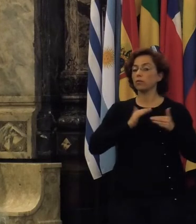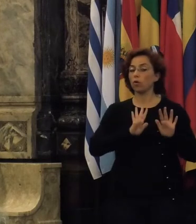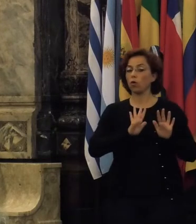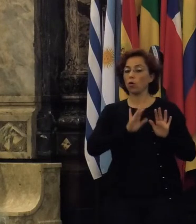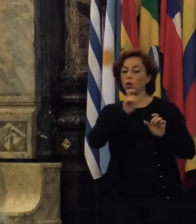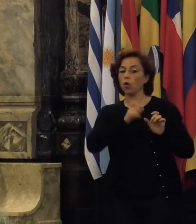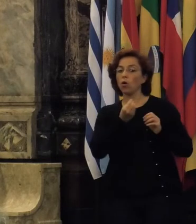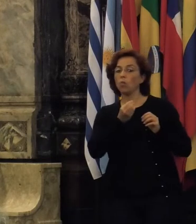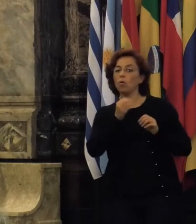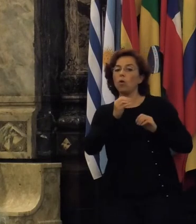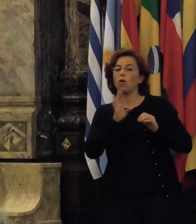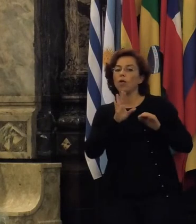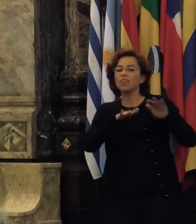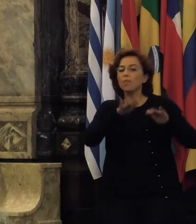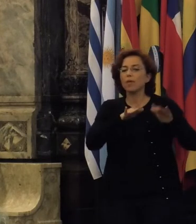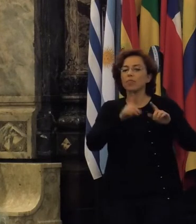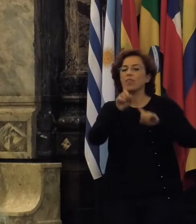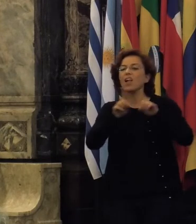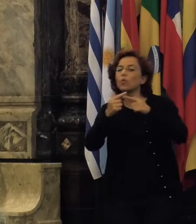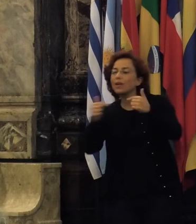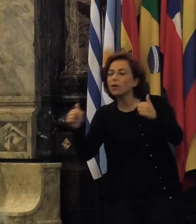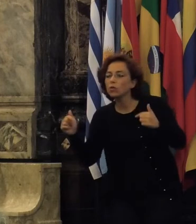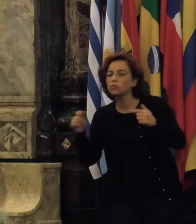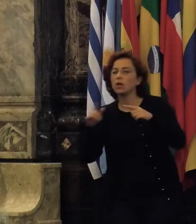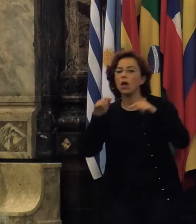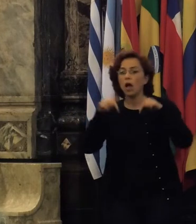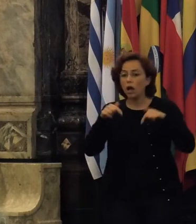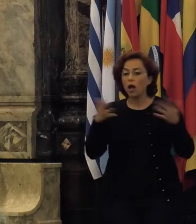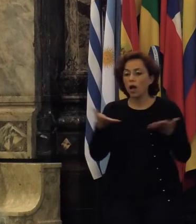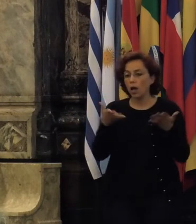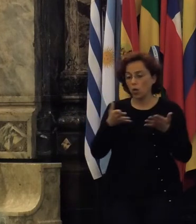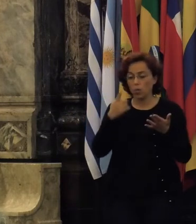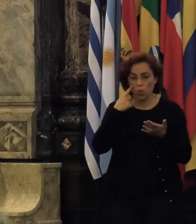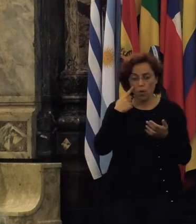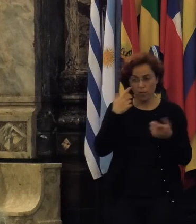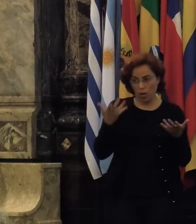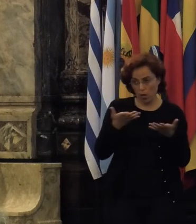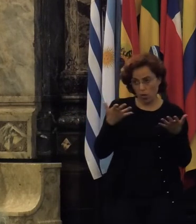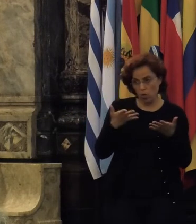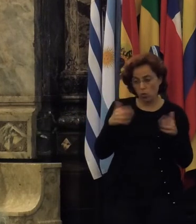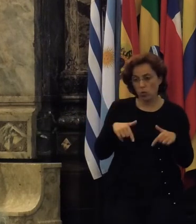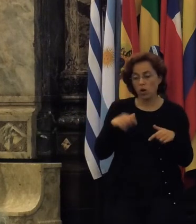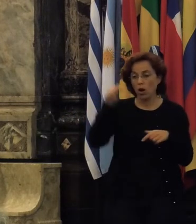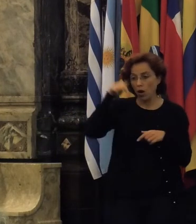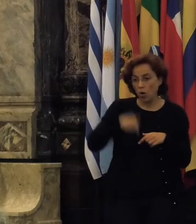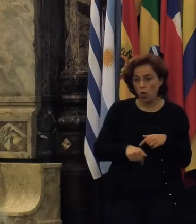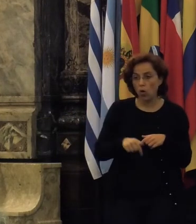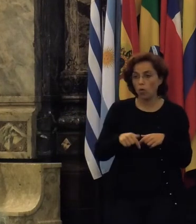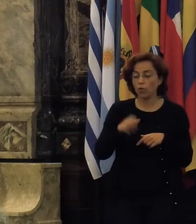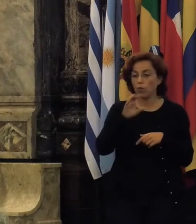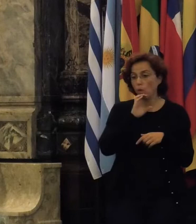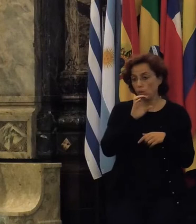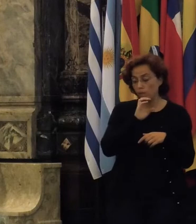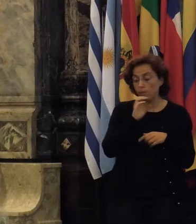de determinados elementos? Nosotros estamos haciendo una experiencia en ese sentido, que hoy fue gracioso